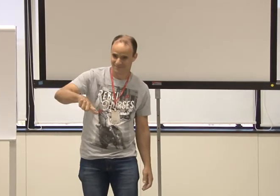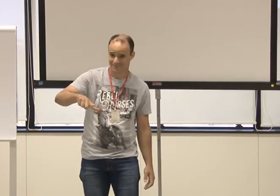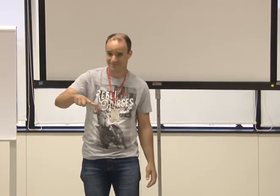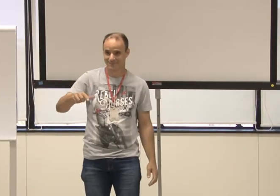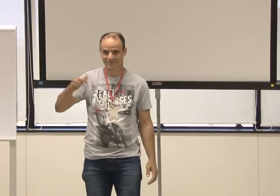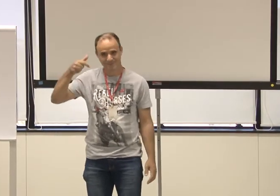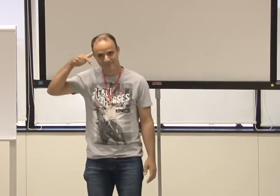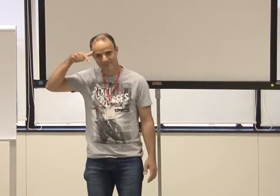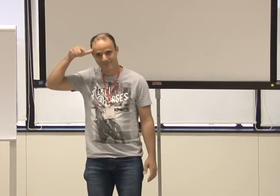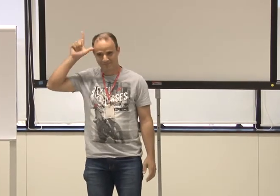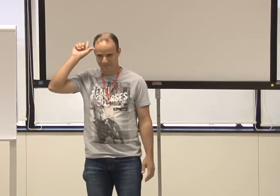novo.